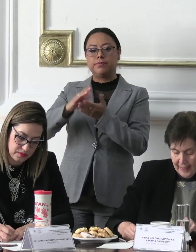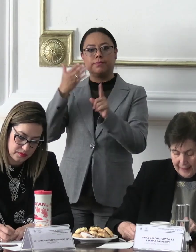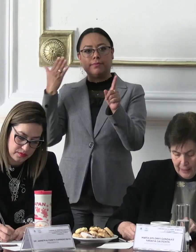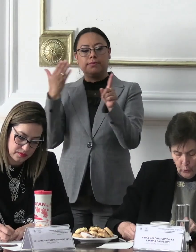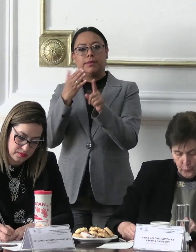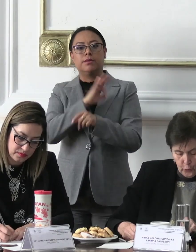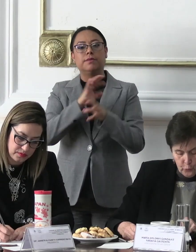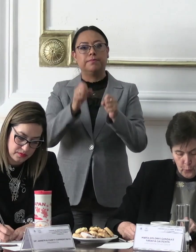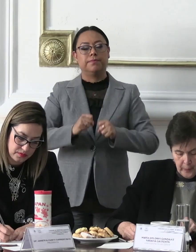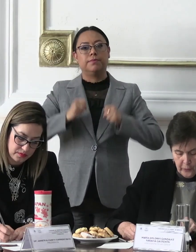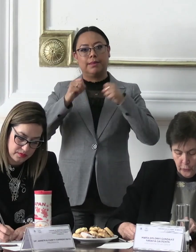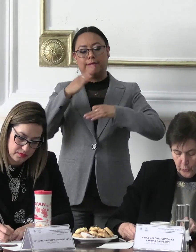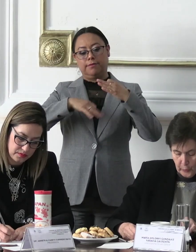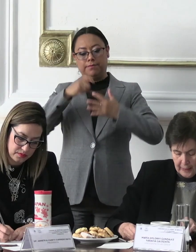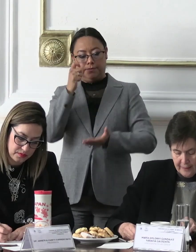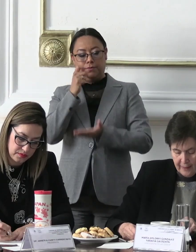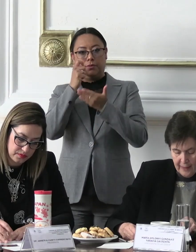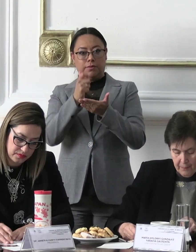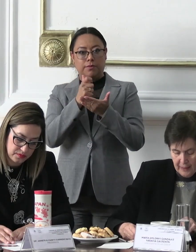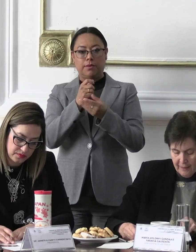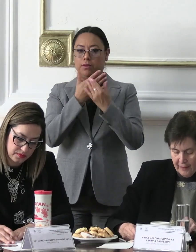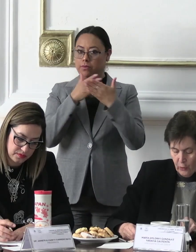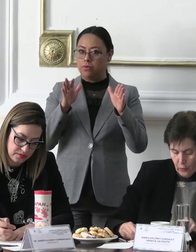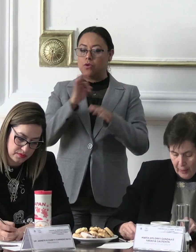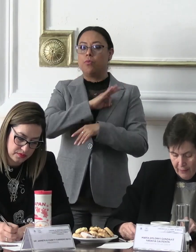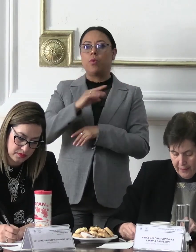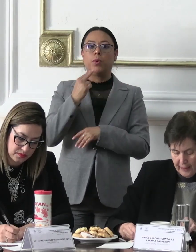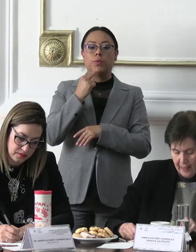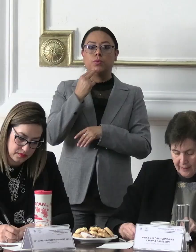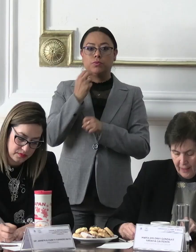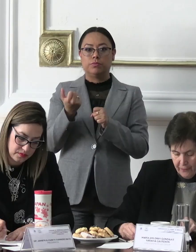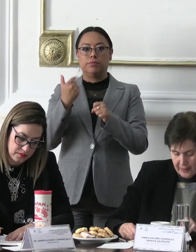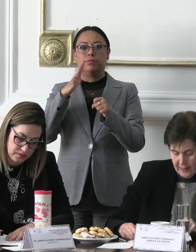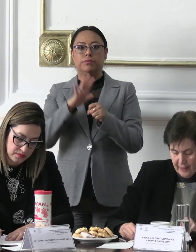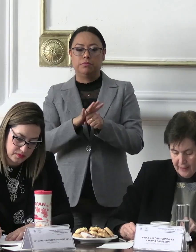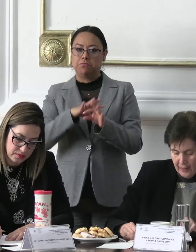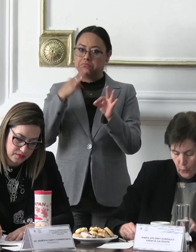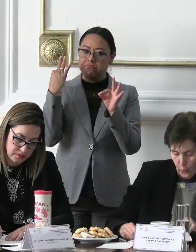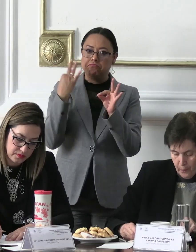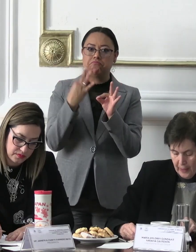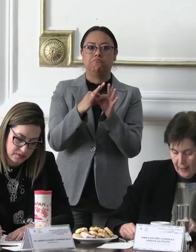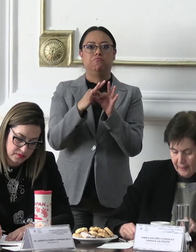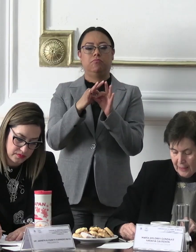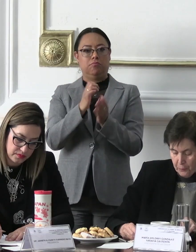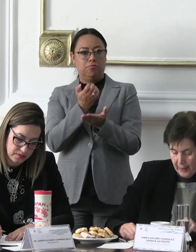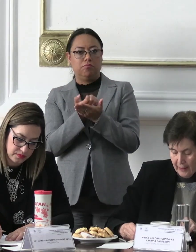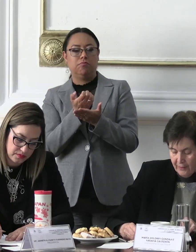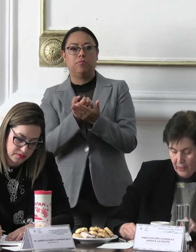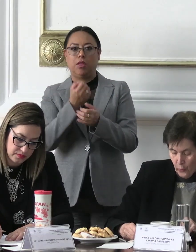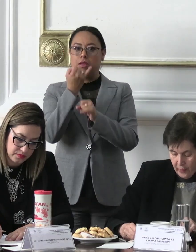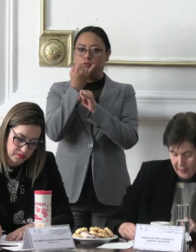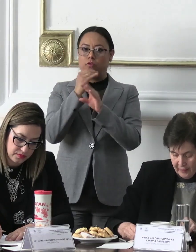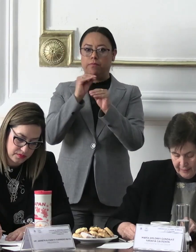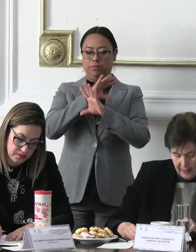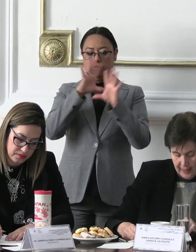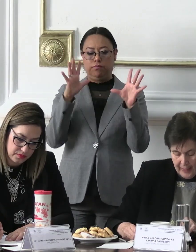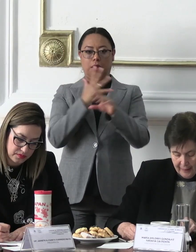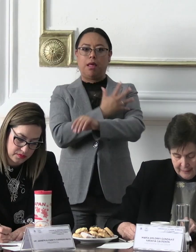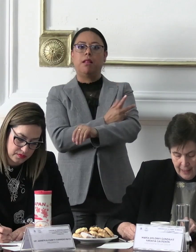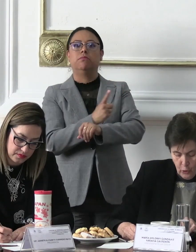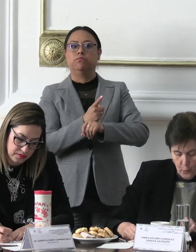garantizar que los fondos públicos se utilicen y administren con eficacia, eficiencia, economía, transparencia y